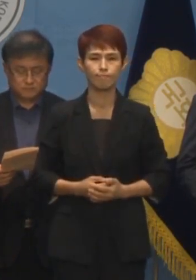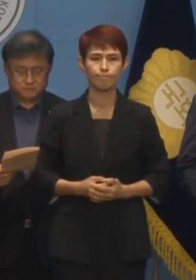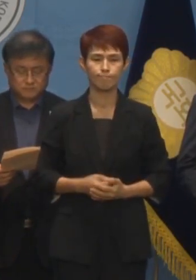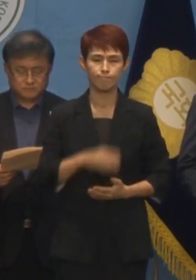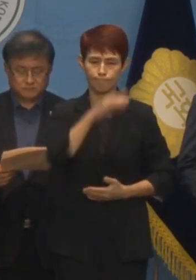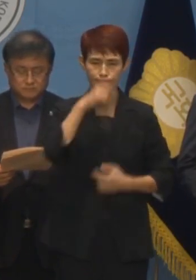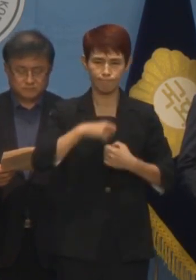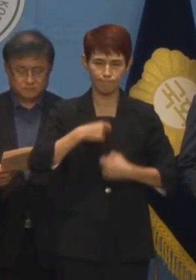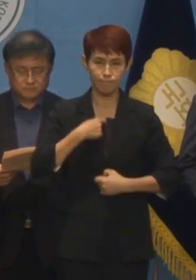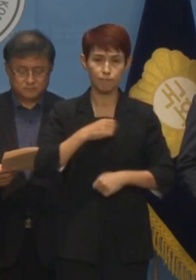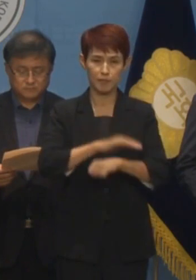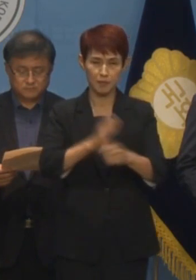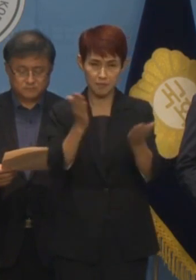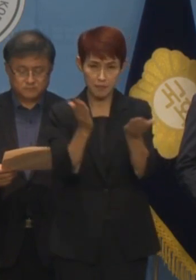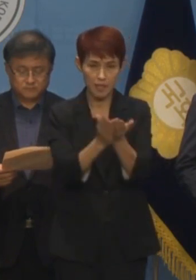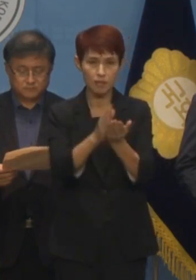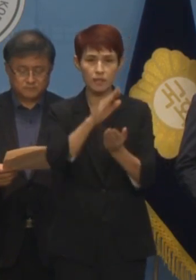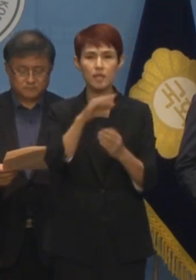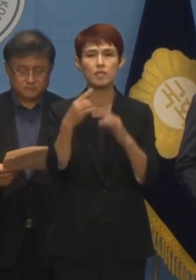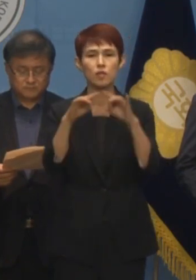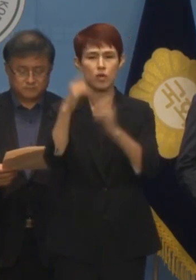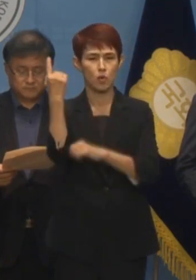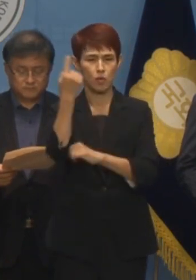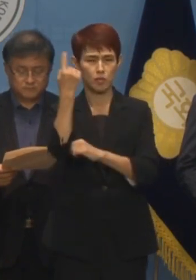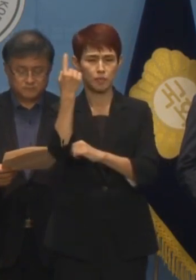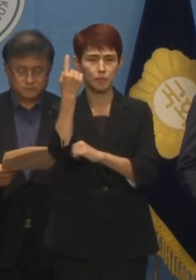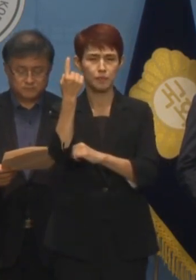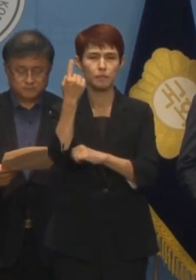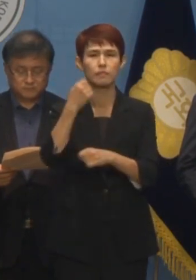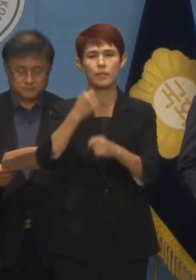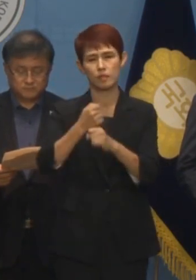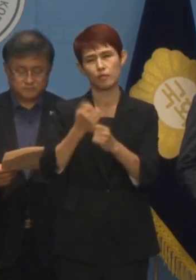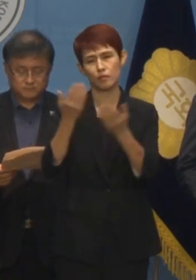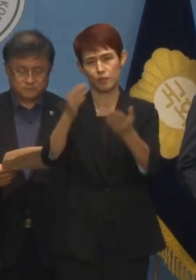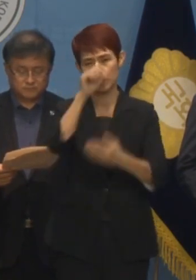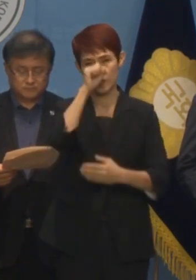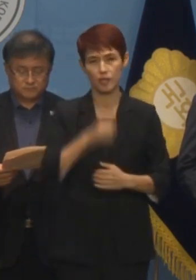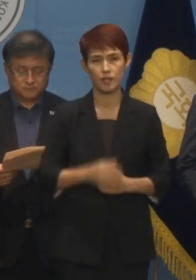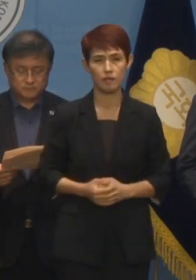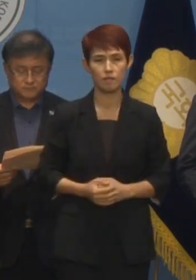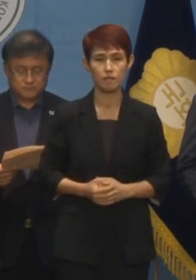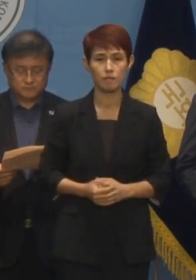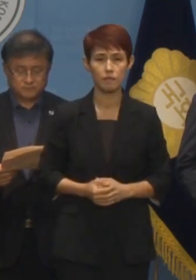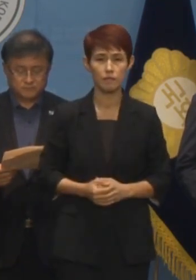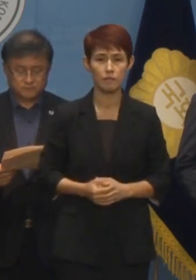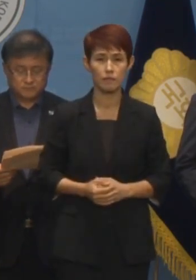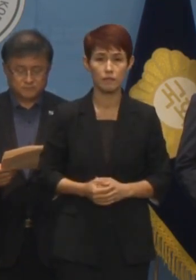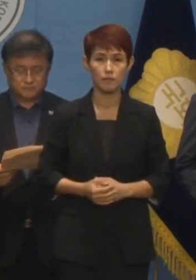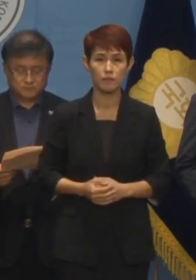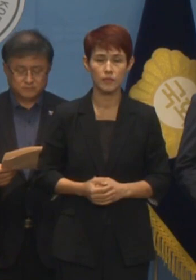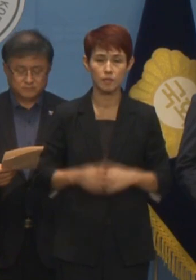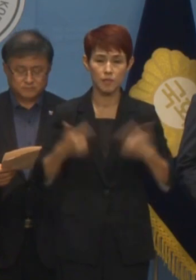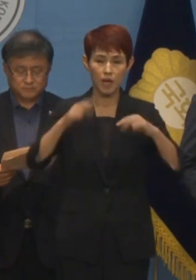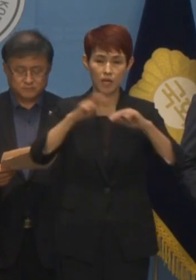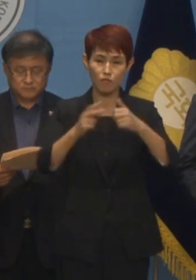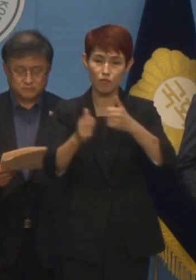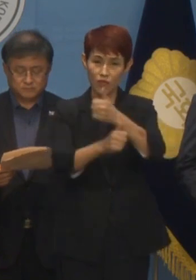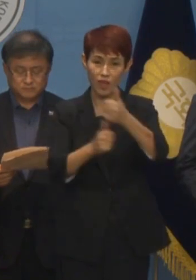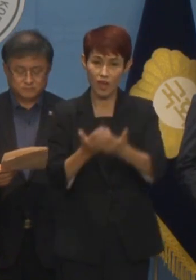투명하고 합리적인 전기요금 체계 구축 논의를 시작합시다. 8일 현재 우리 상임위에 계류